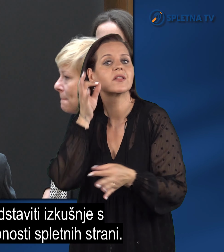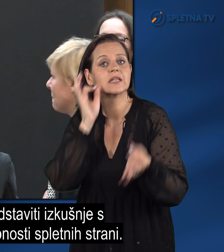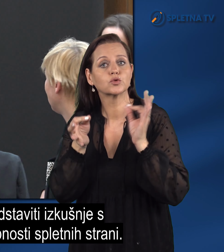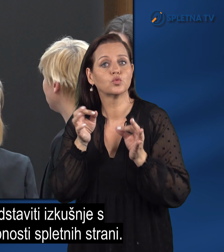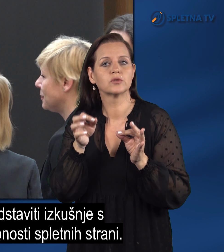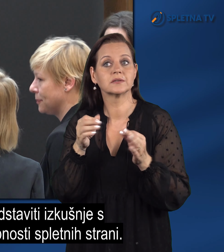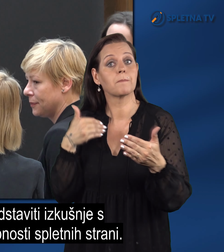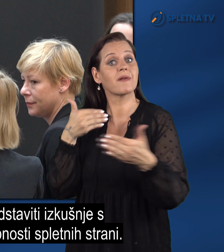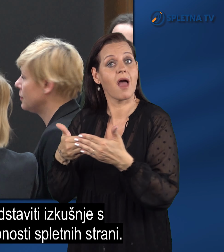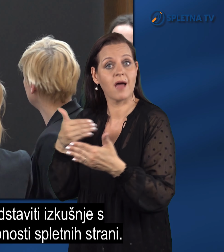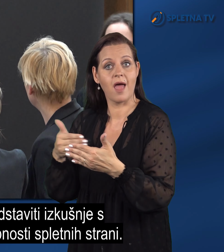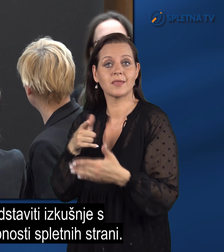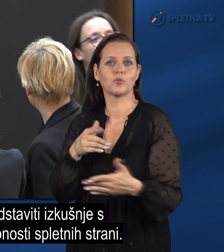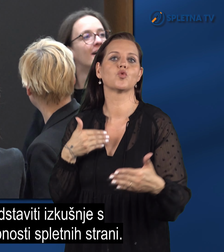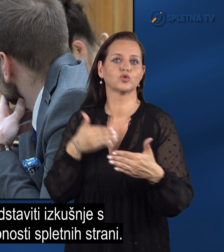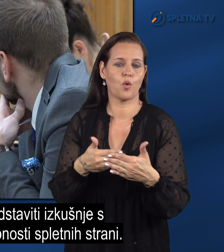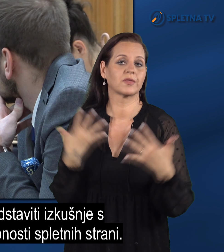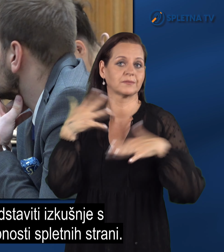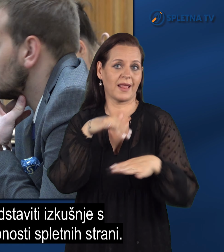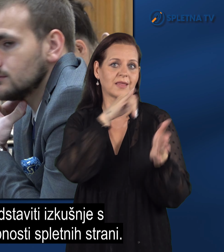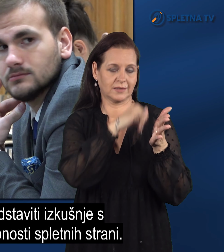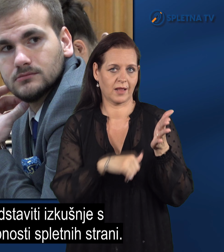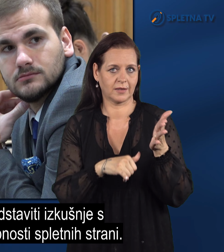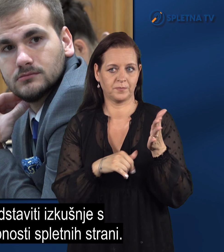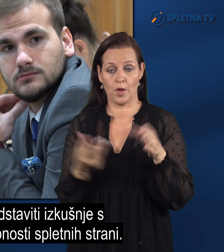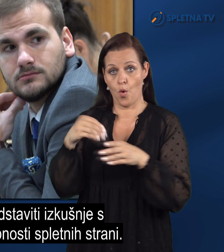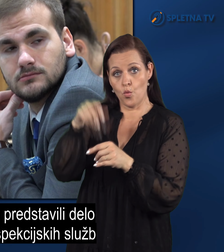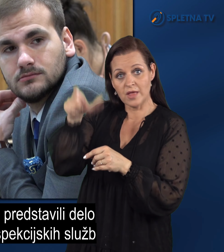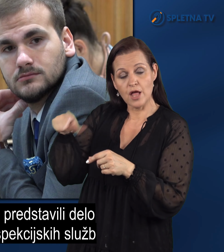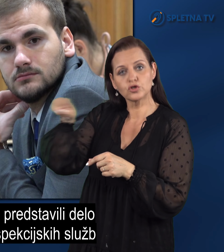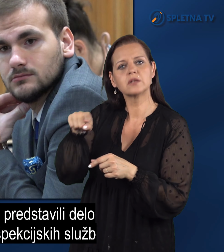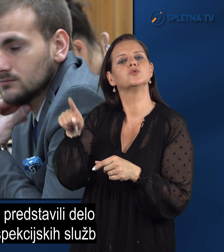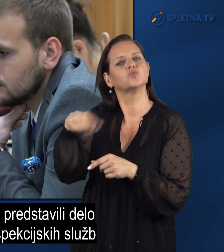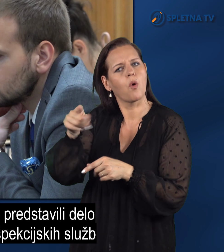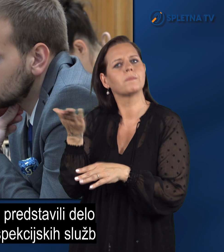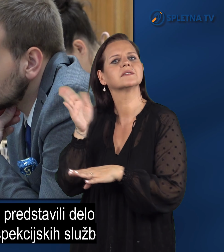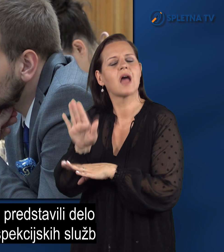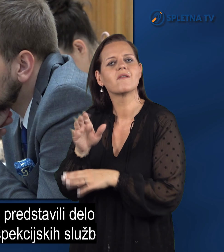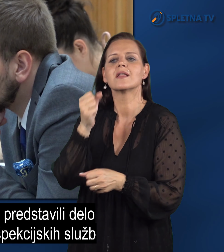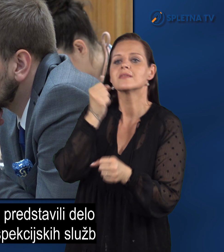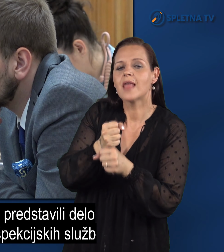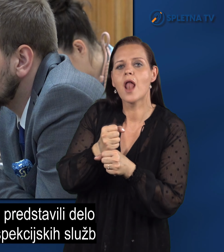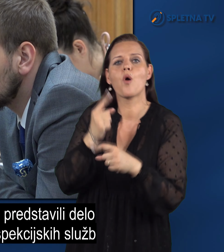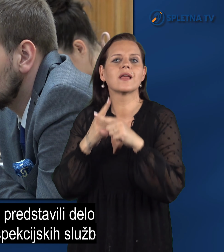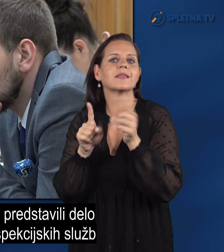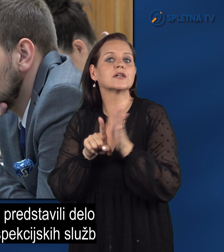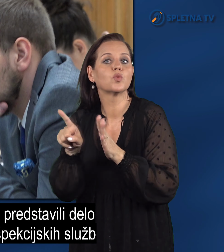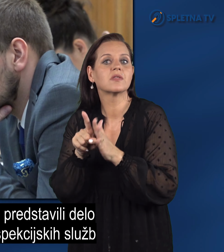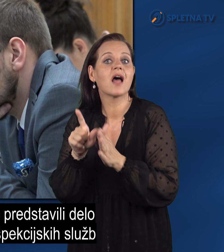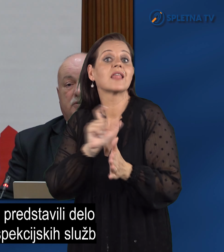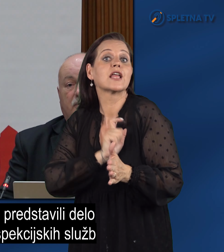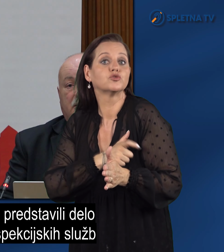ter predstaviti izkušnje s prilaganjem dostopnosti spletnih strani. Udeleženci so predstavili delo